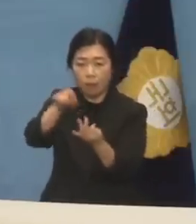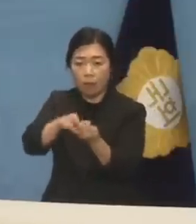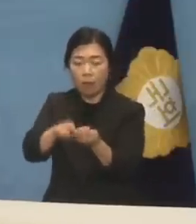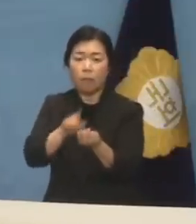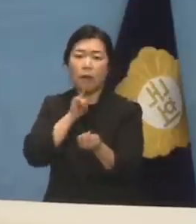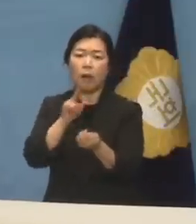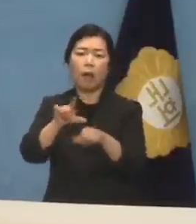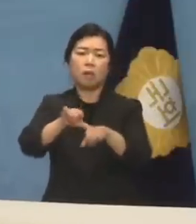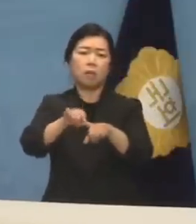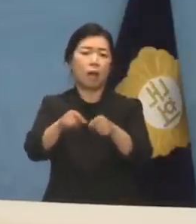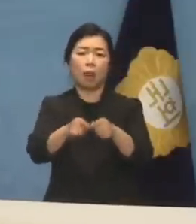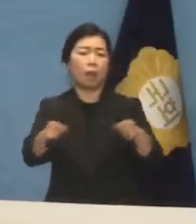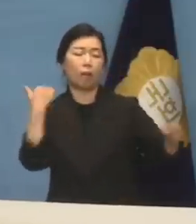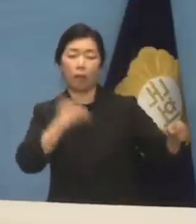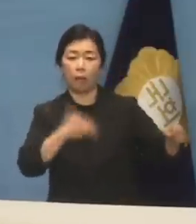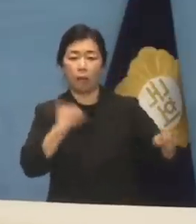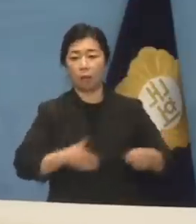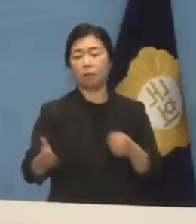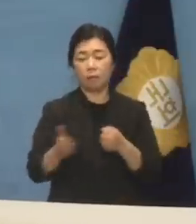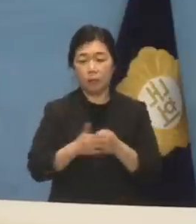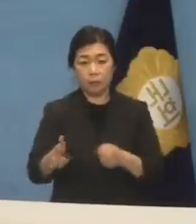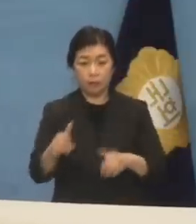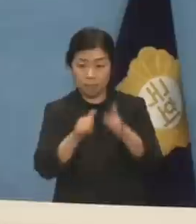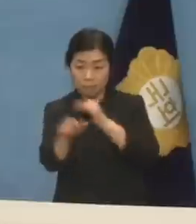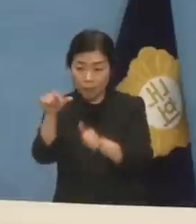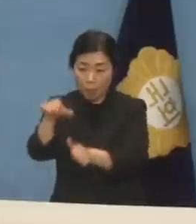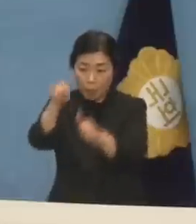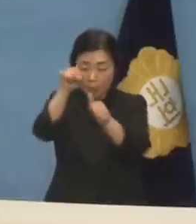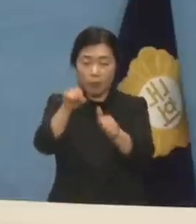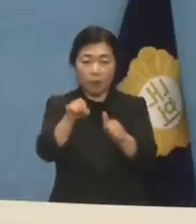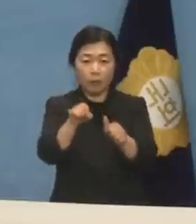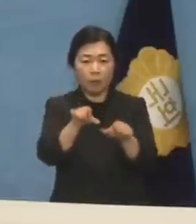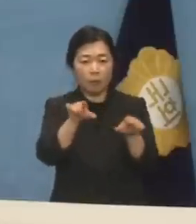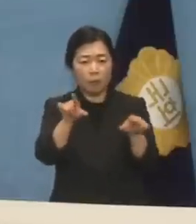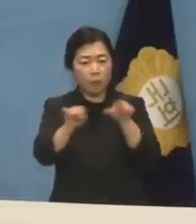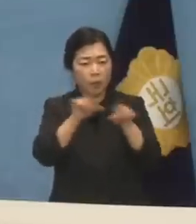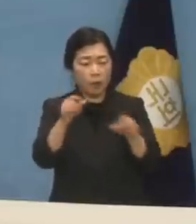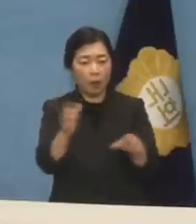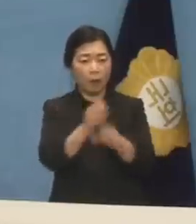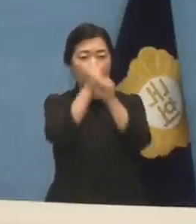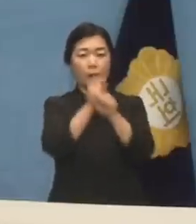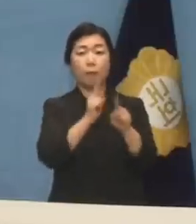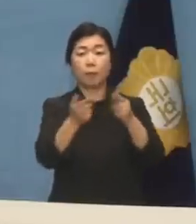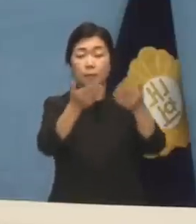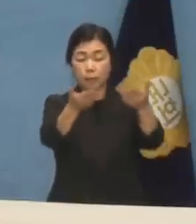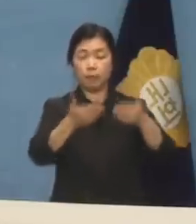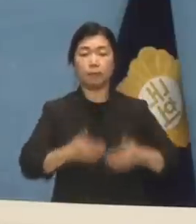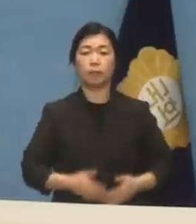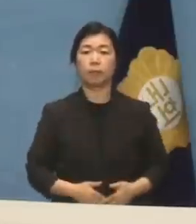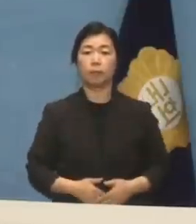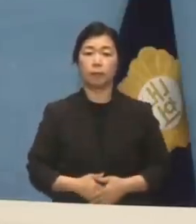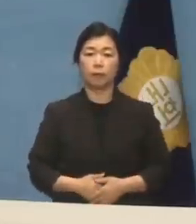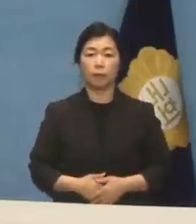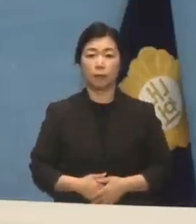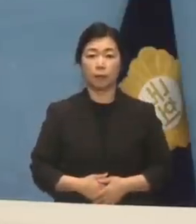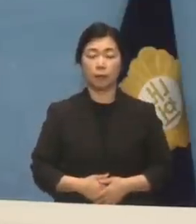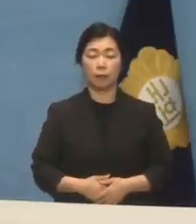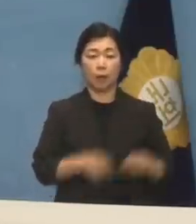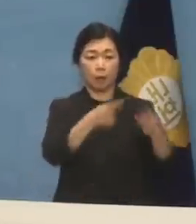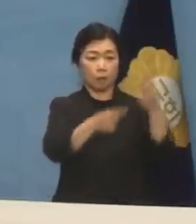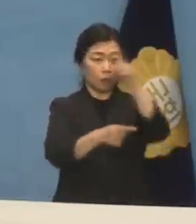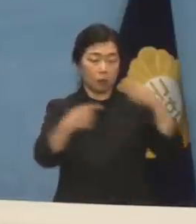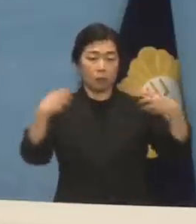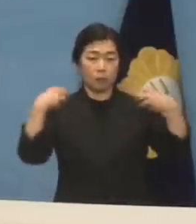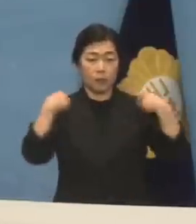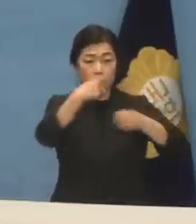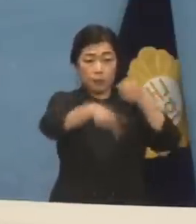풀어내면 시간이 부족할 것 같으니까 대표적인 것들, 핵심적인 것들 뭉뚱그려서 말씀드리도록 하겠습니다.